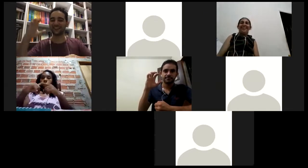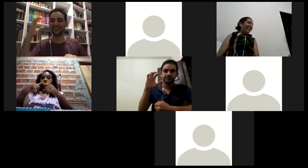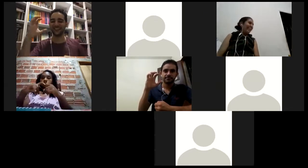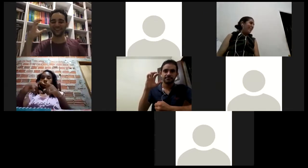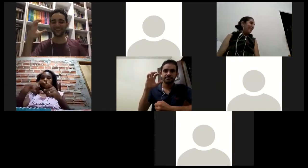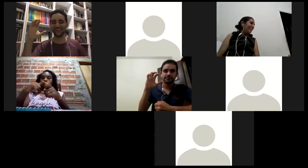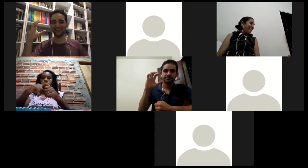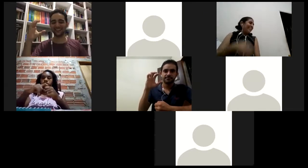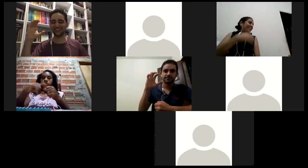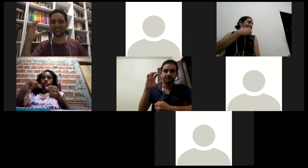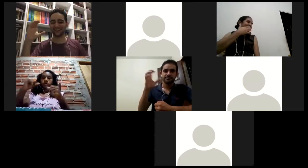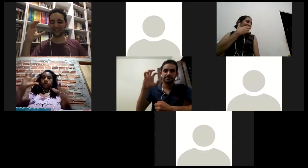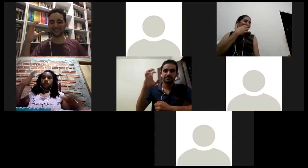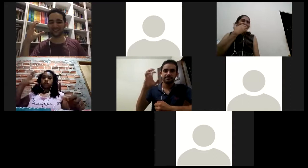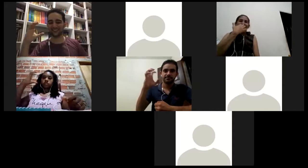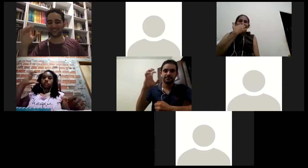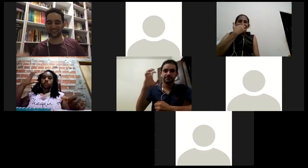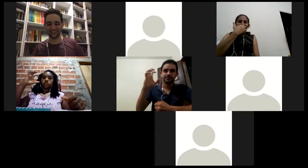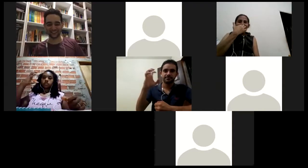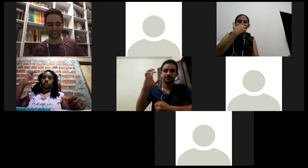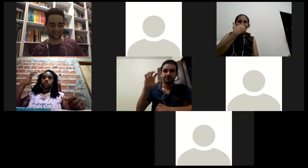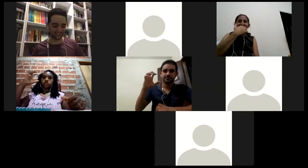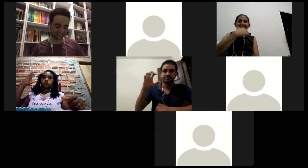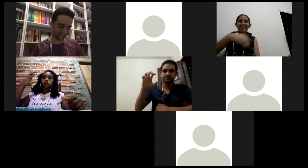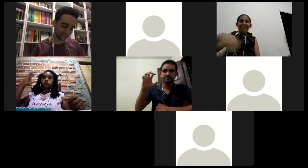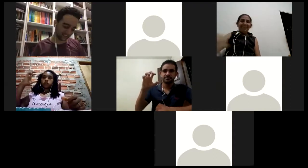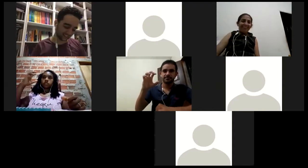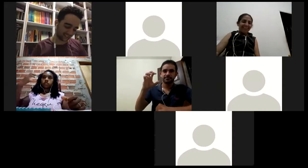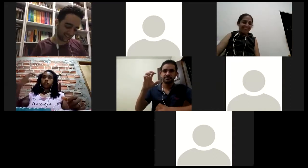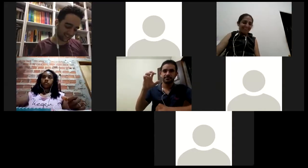refrigerante e faço Coca-Cola.